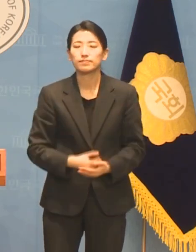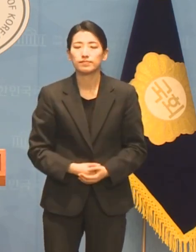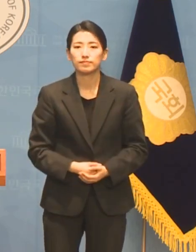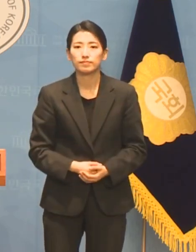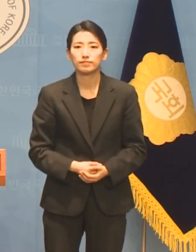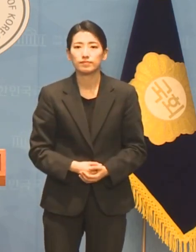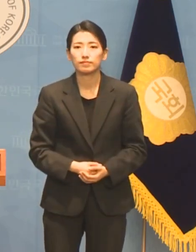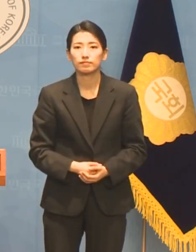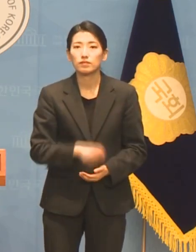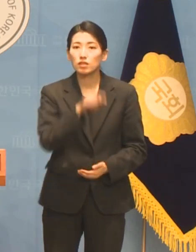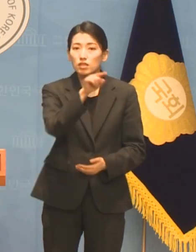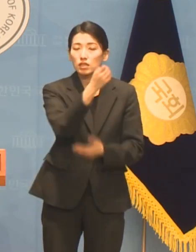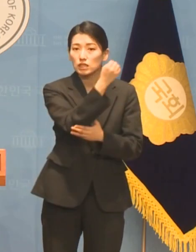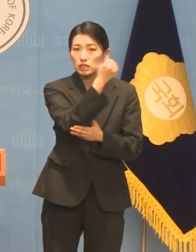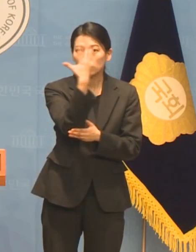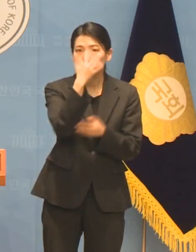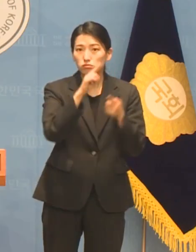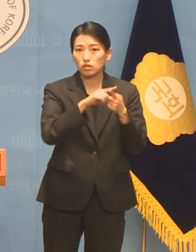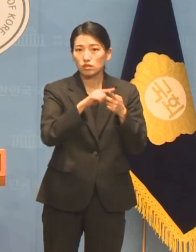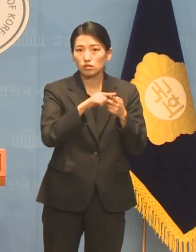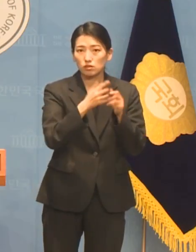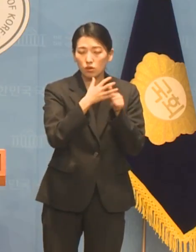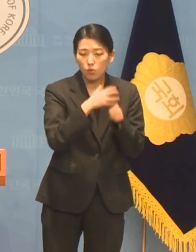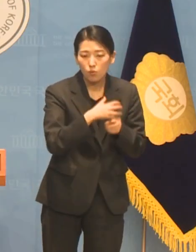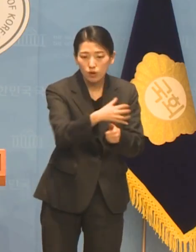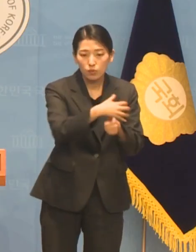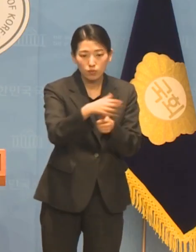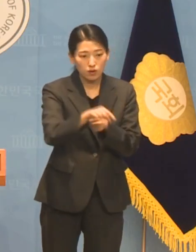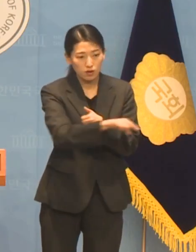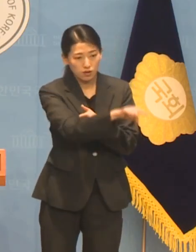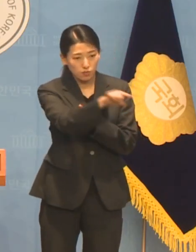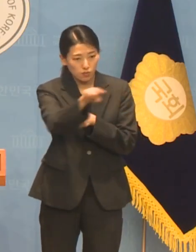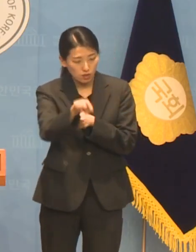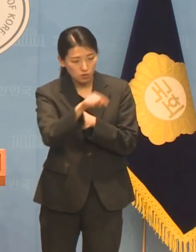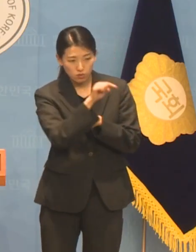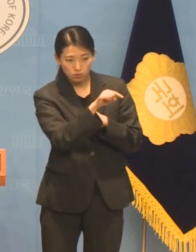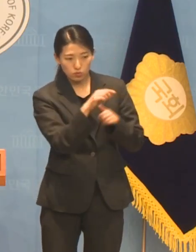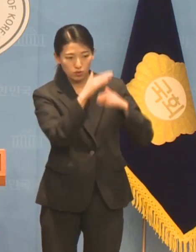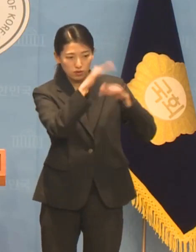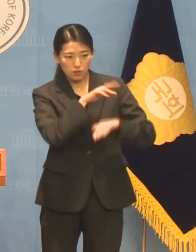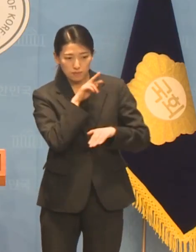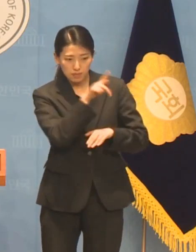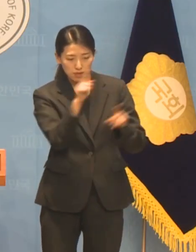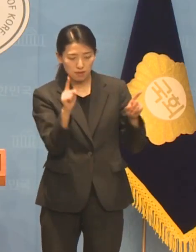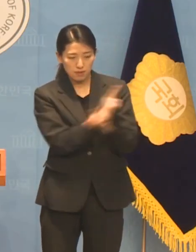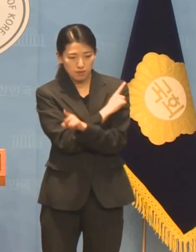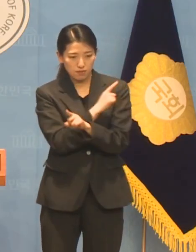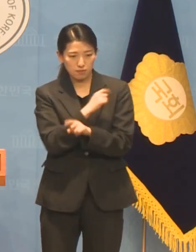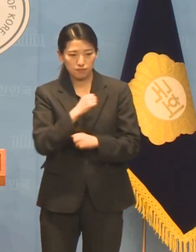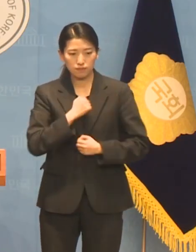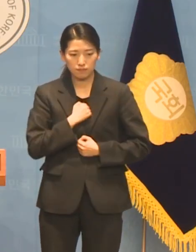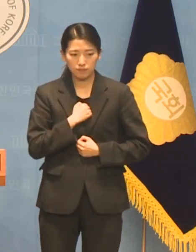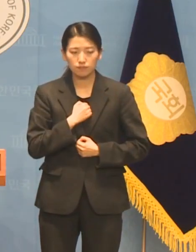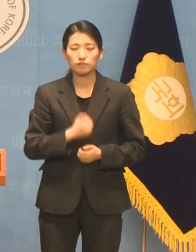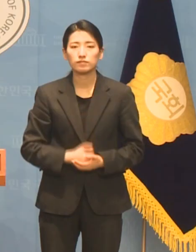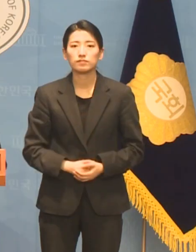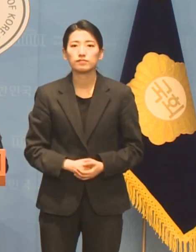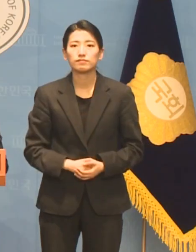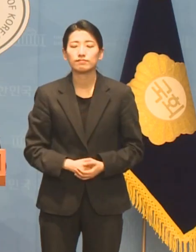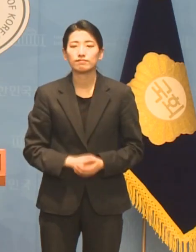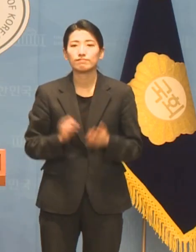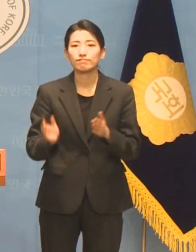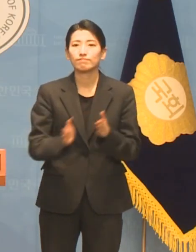대해서는 언중이 등을 통해 적극 대응해 나갈 방침임을 말씀드립니다. 네, 다음은